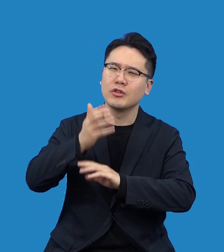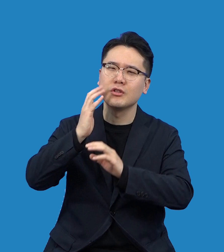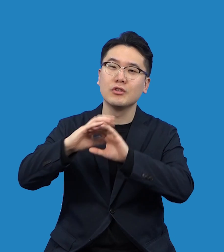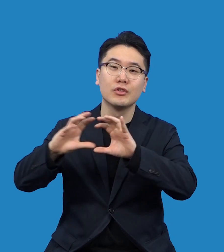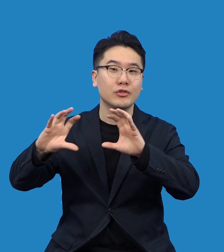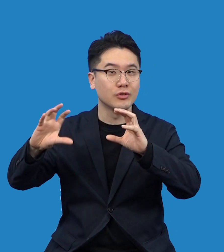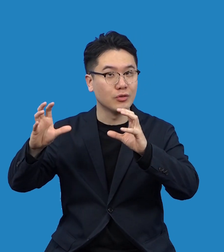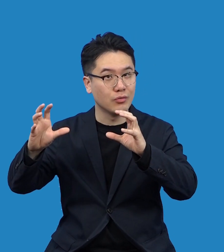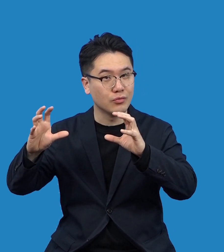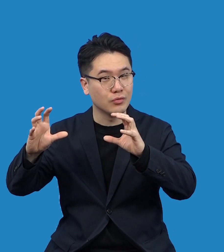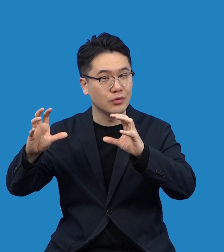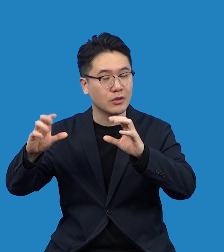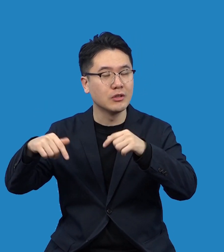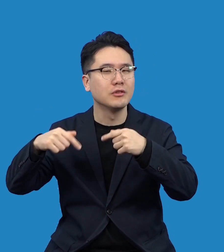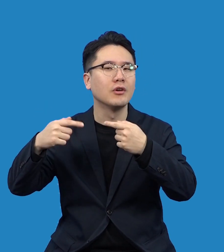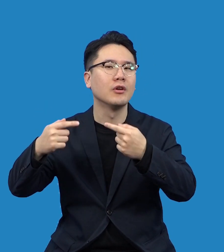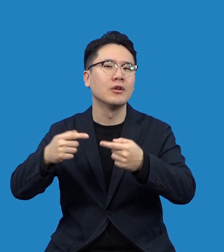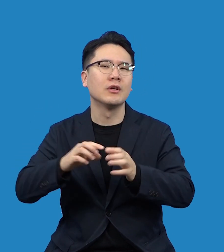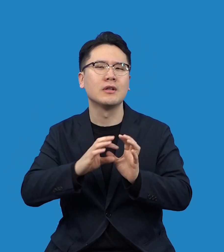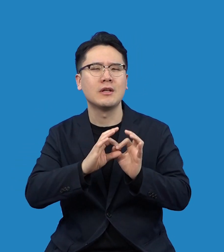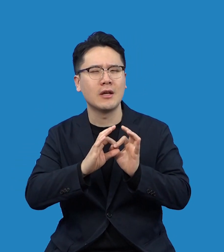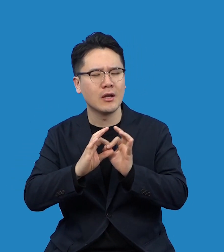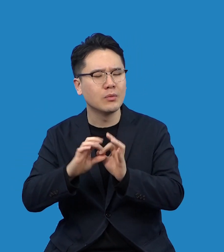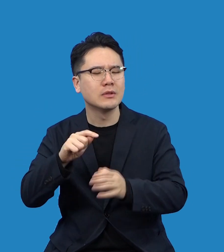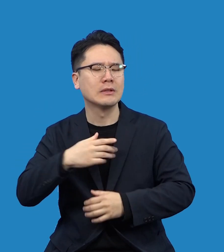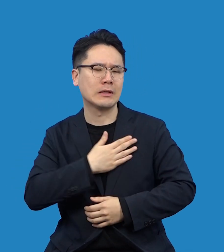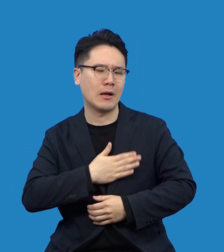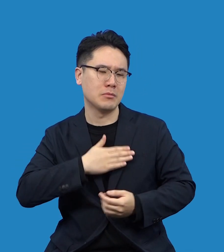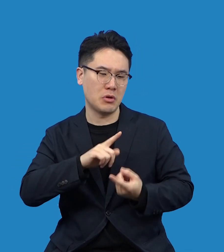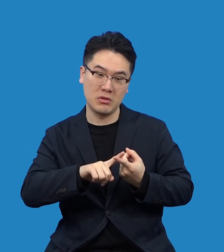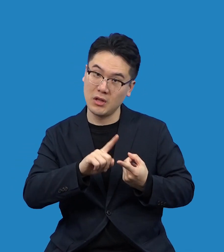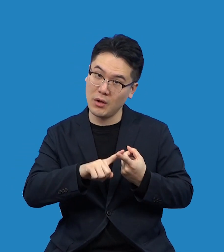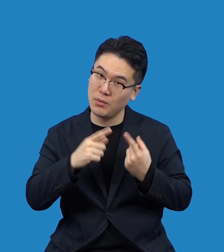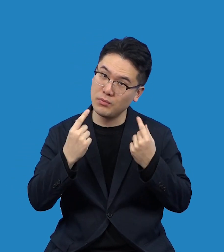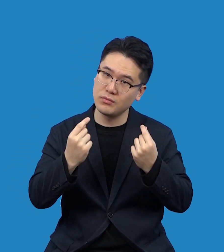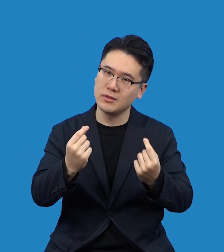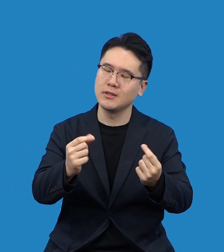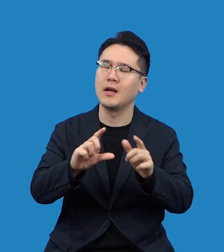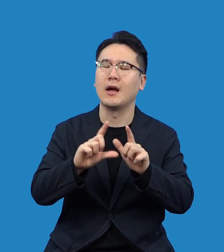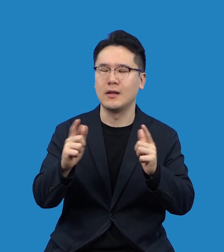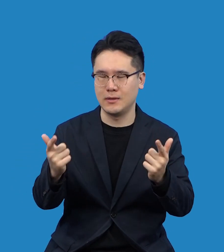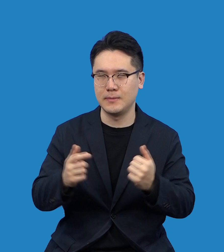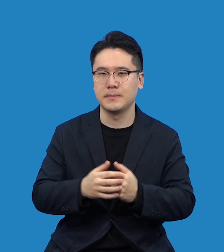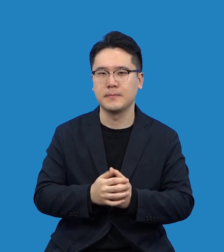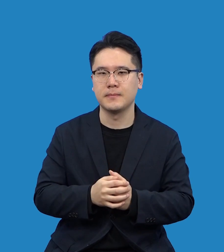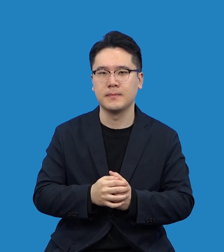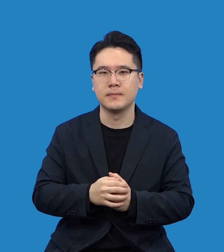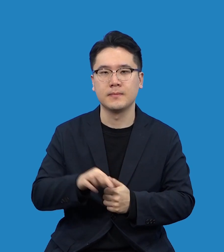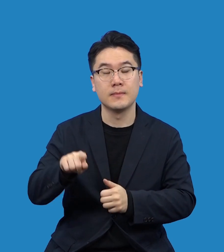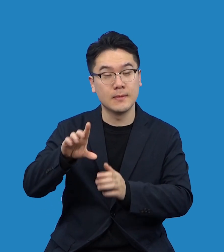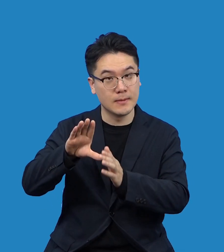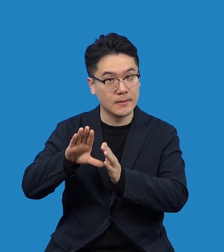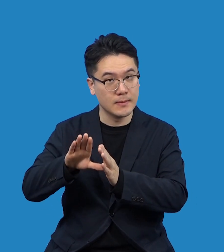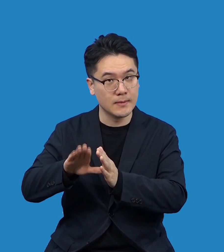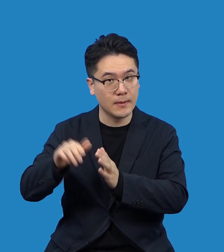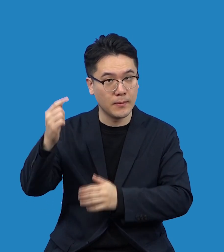없다는 말씀 아니에요. 그때가 되면 이 땅에 소유하고 있던